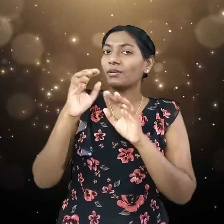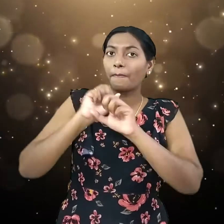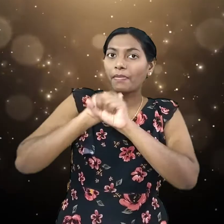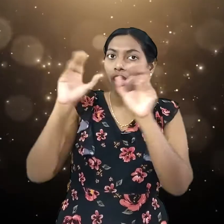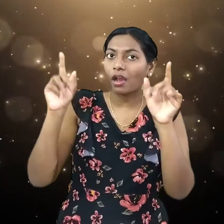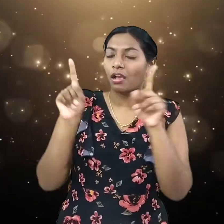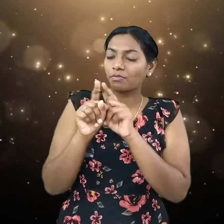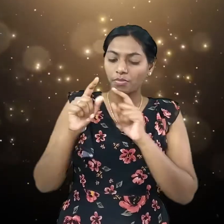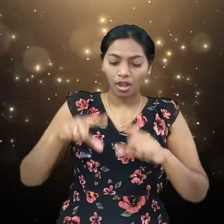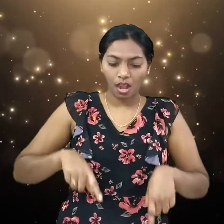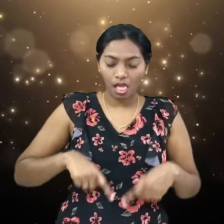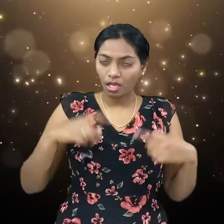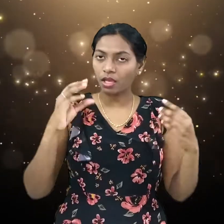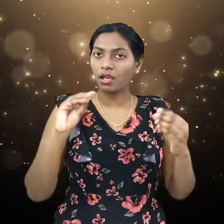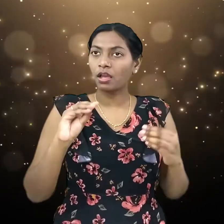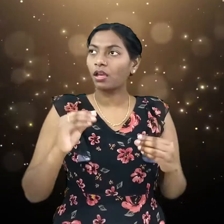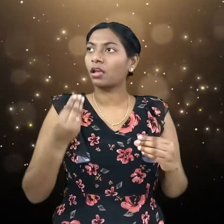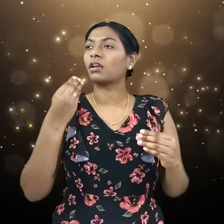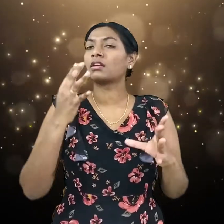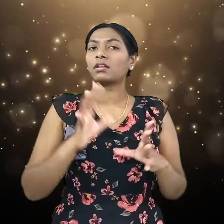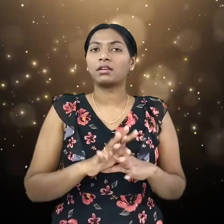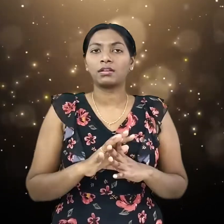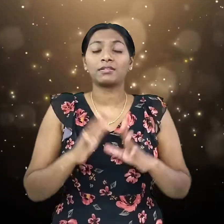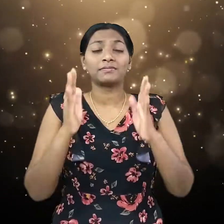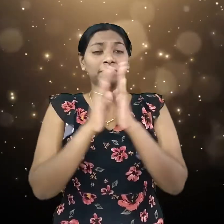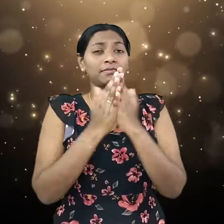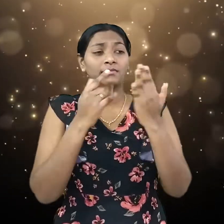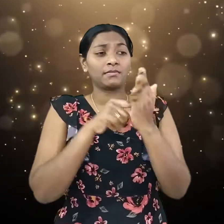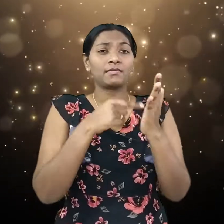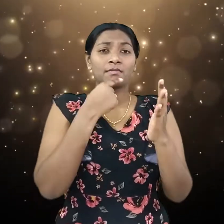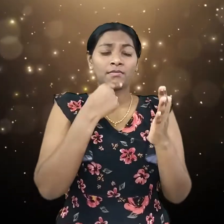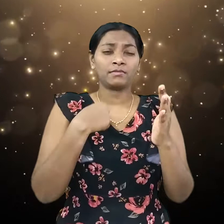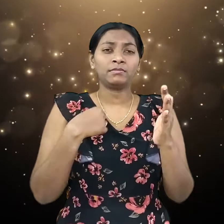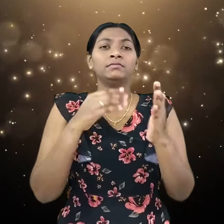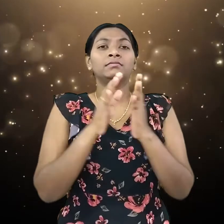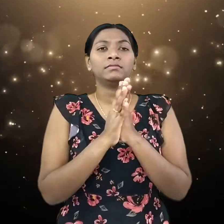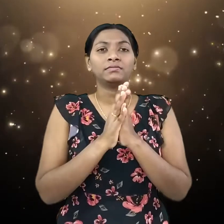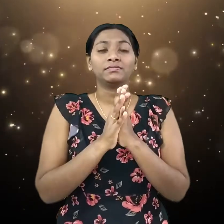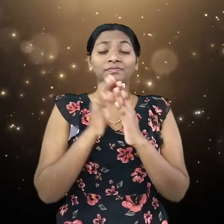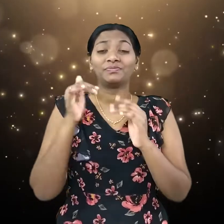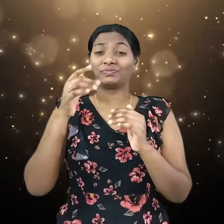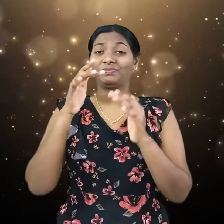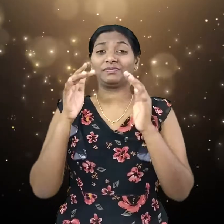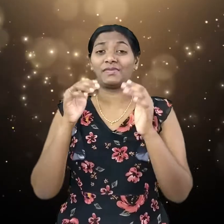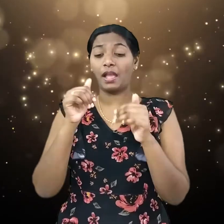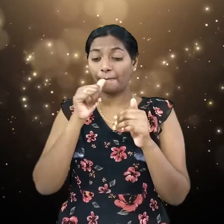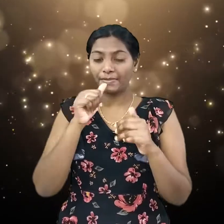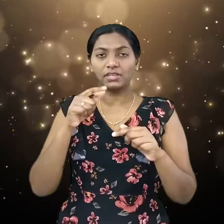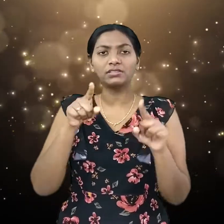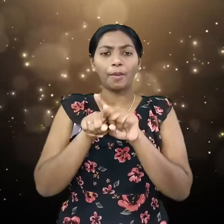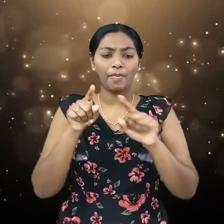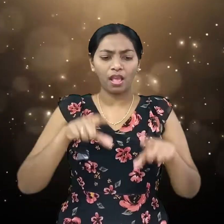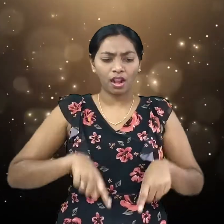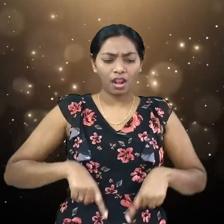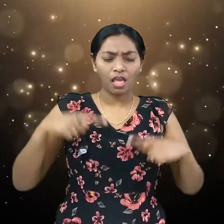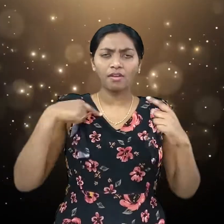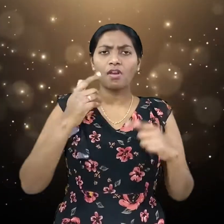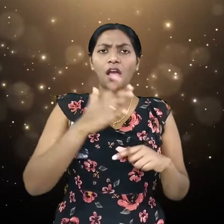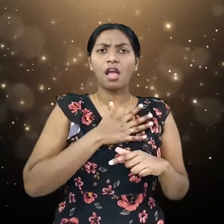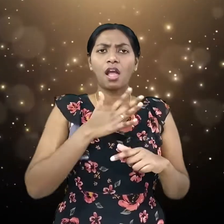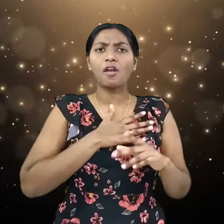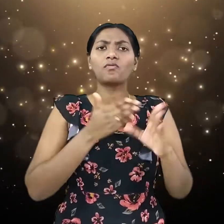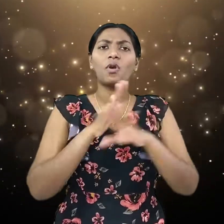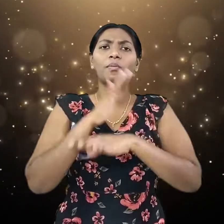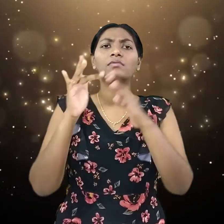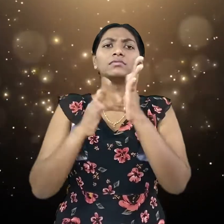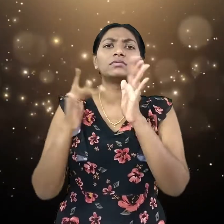सच्ची पहचान और व्यक्तित्व दिखते हैं। बाइबल कहती है कि उसमें जीवन का झरना है, उसी की ज्योति में